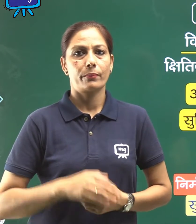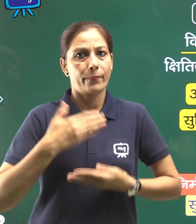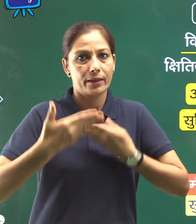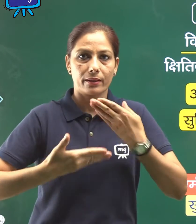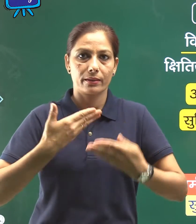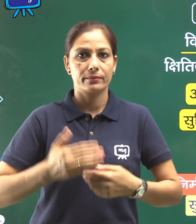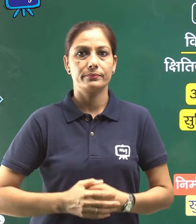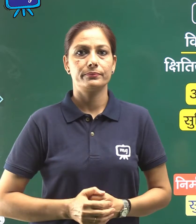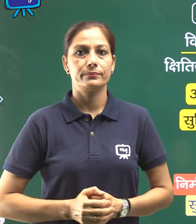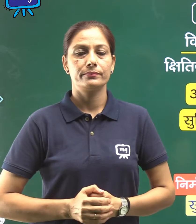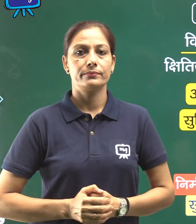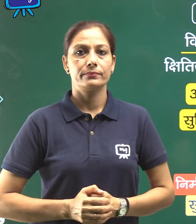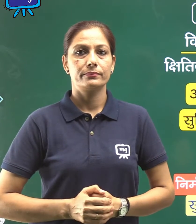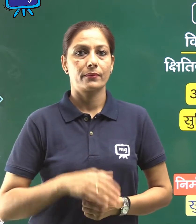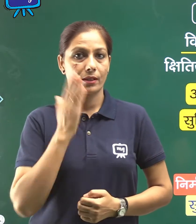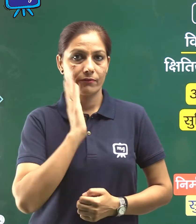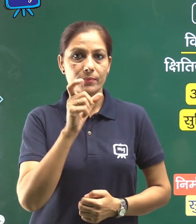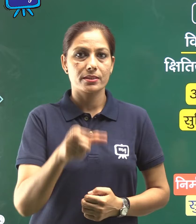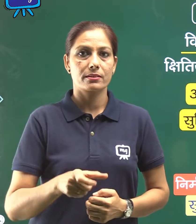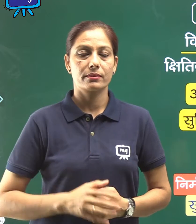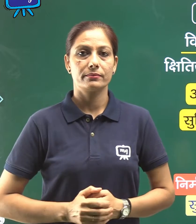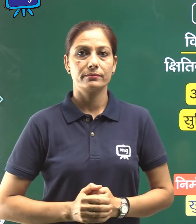पढ़ेंगे। कवि है